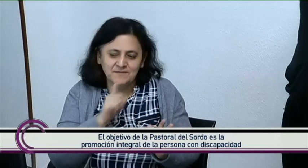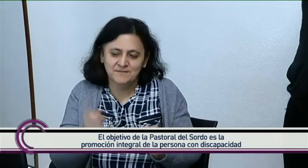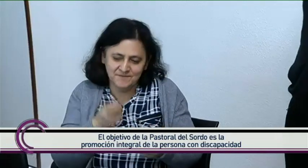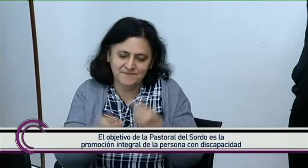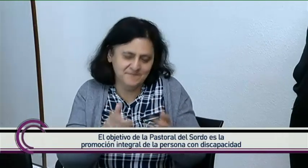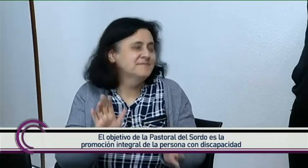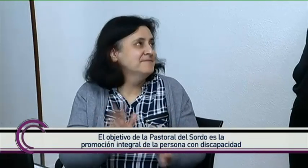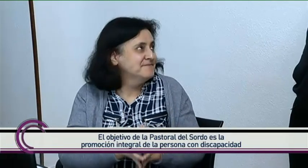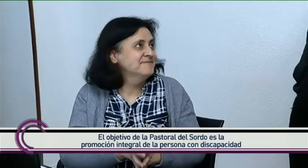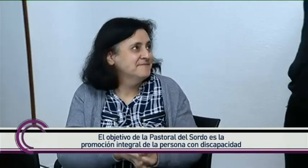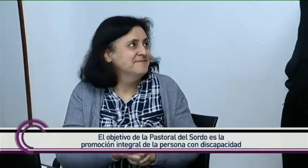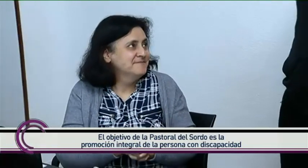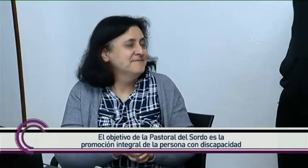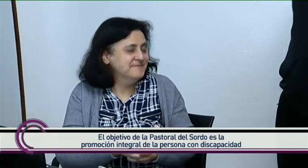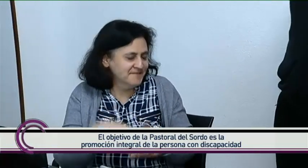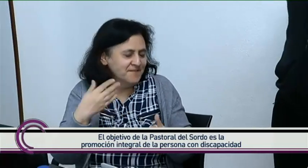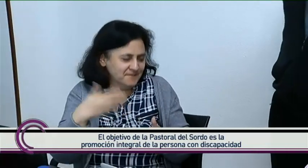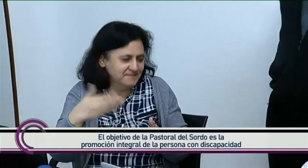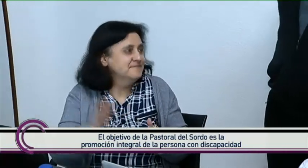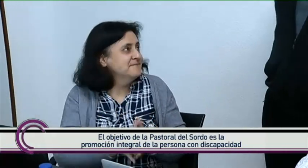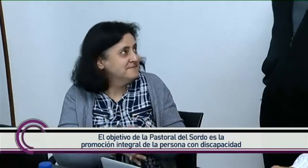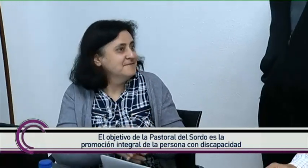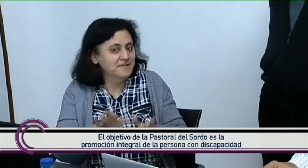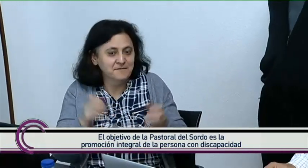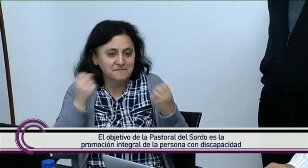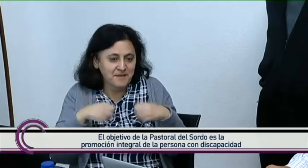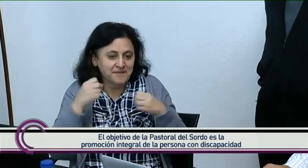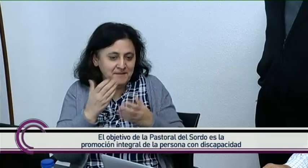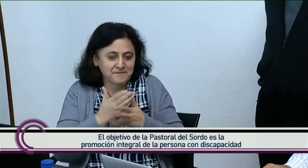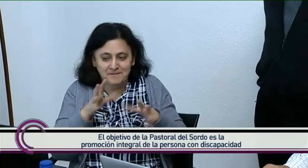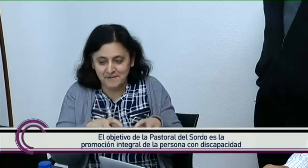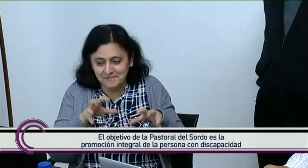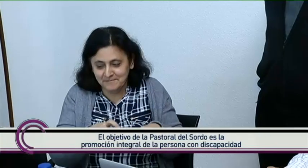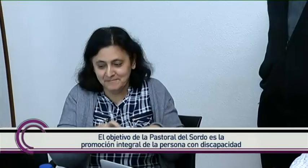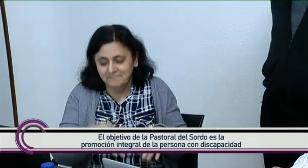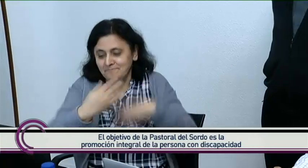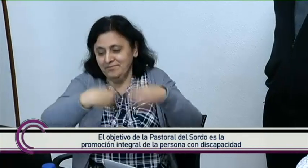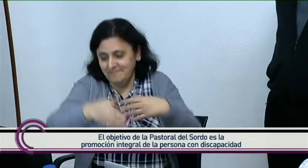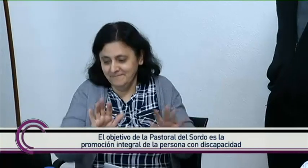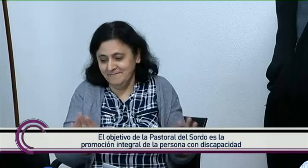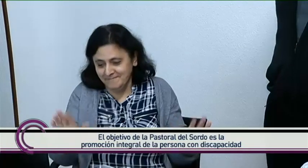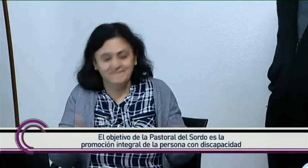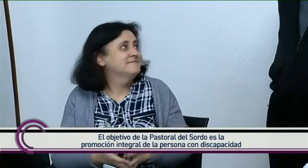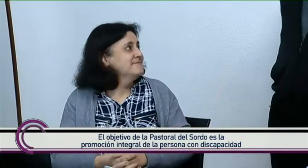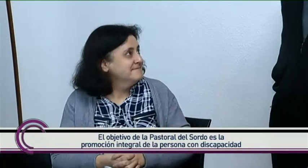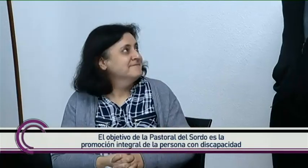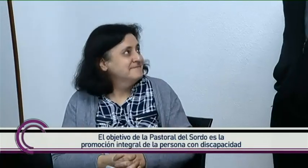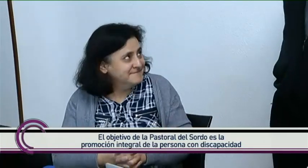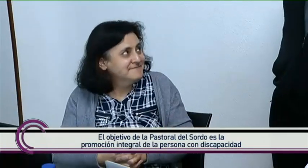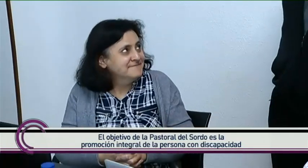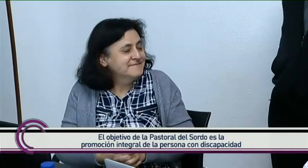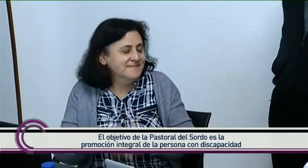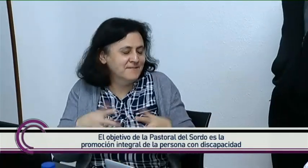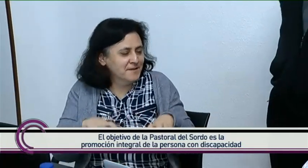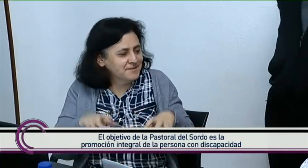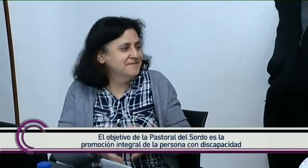Voy aprendiendo poco a poco. Creo que al principio era bastante difícil, pero sí que voy evolucionando y practicando cada día aquí